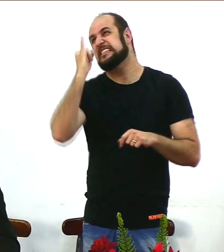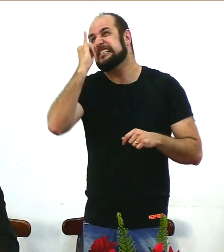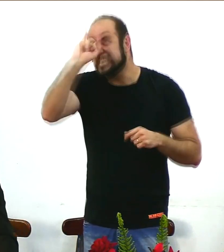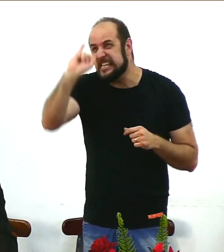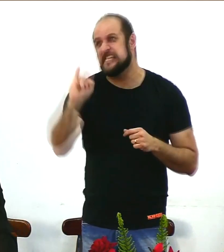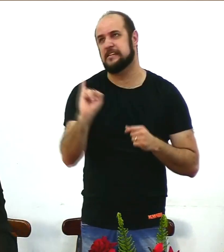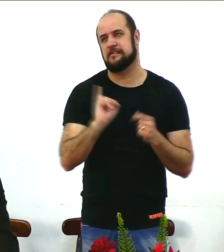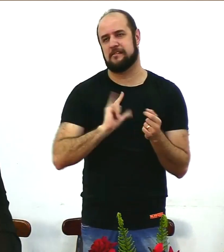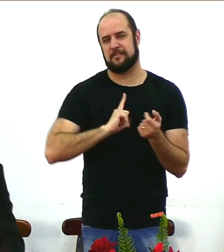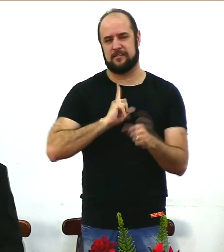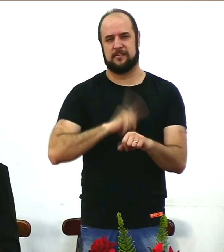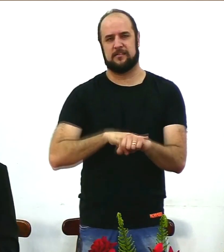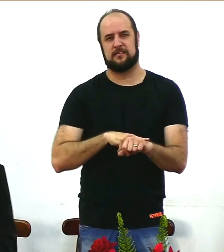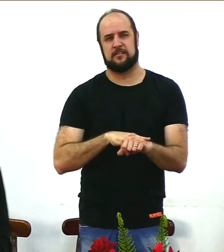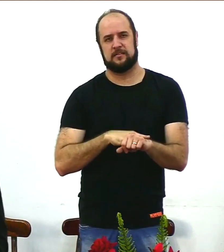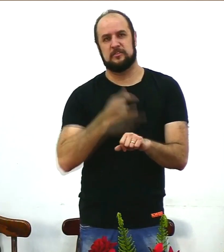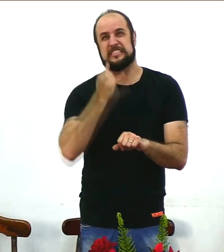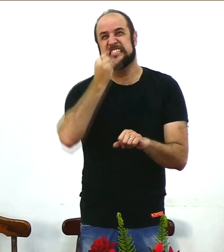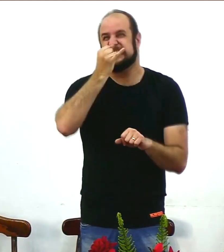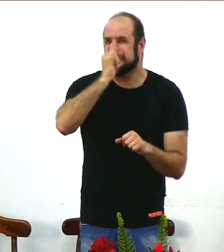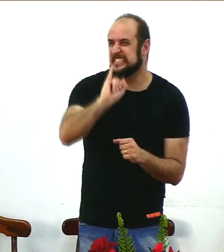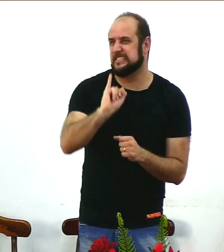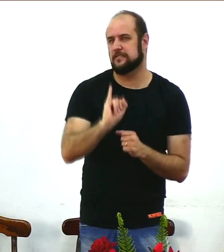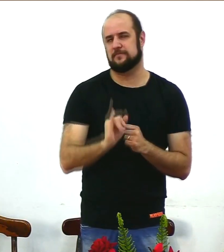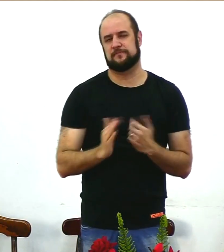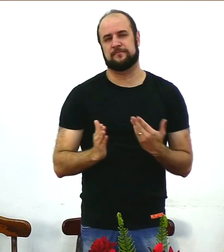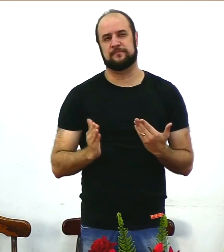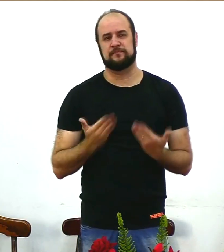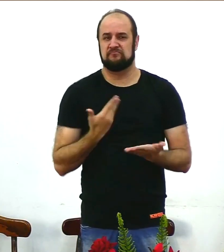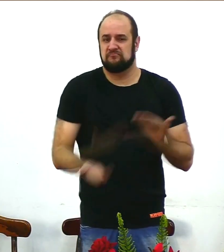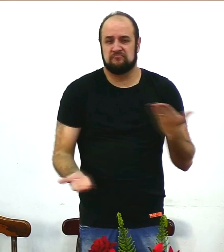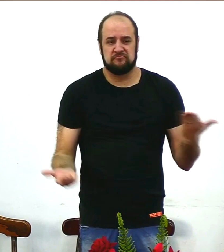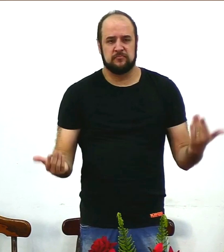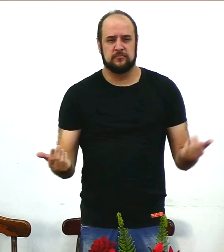em Jerusalém ainda, antes do cativeiro, muitos